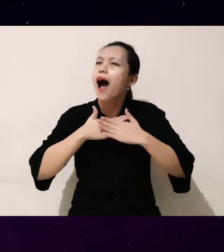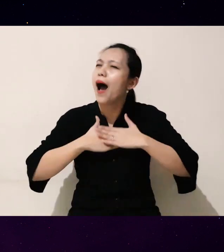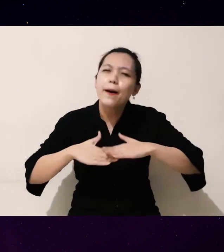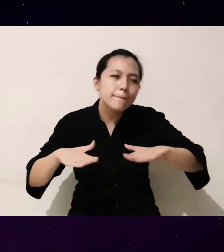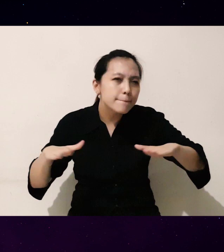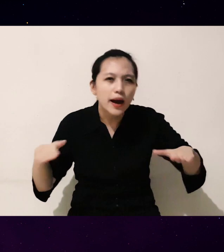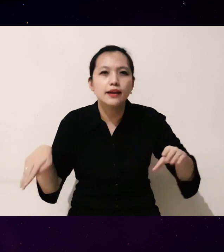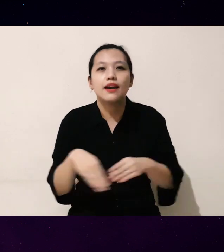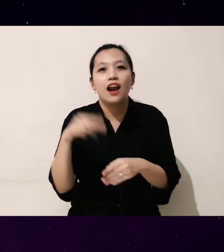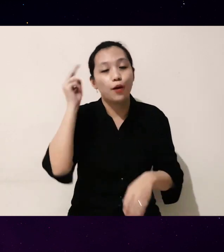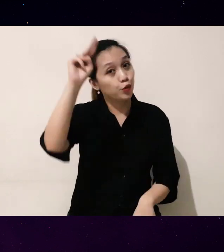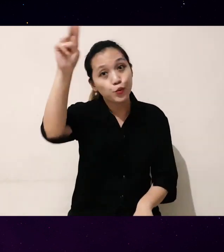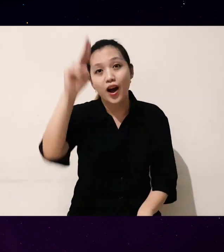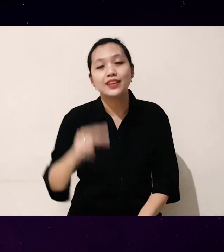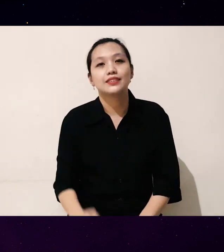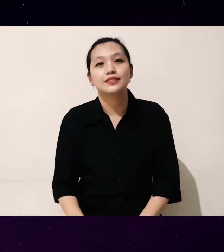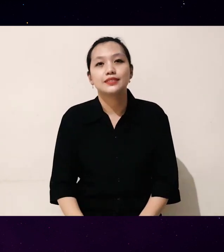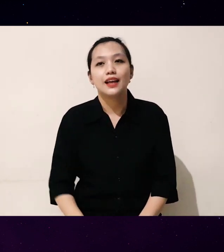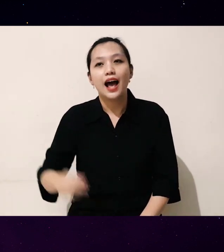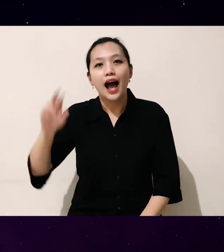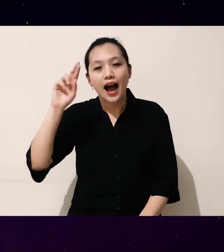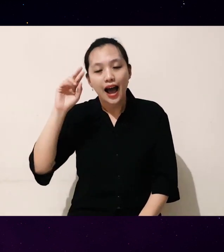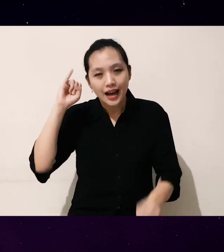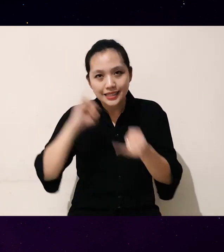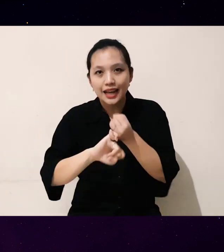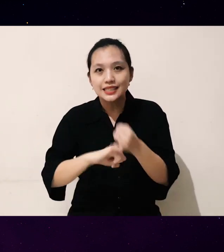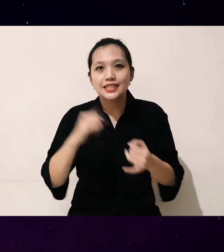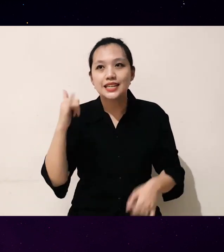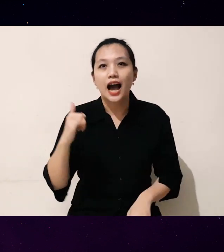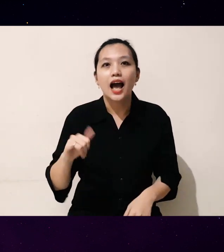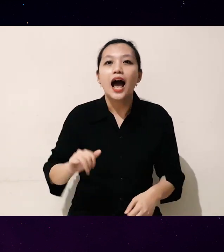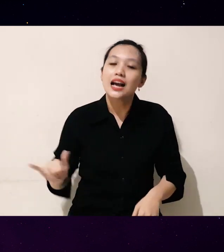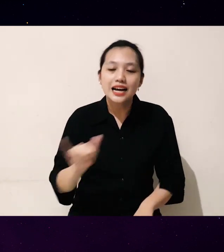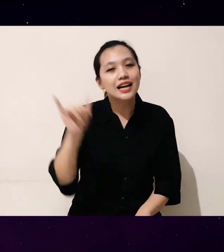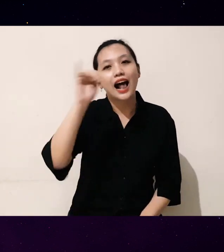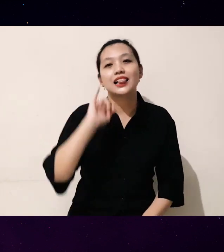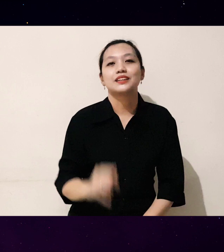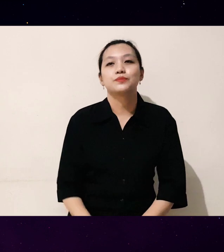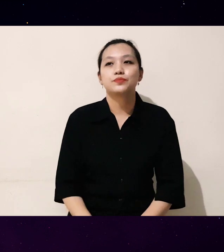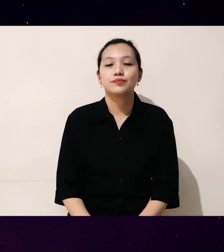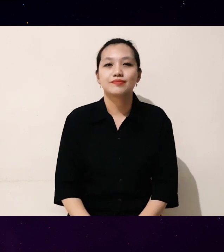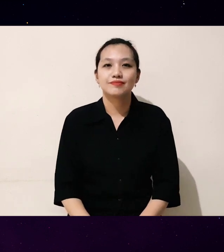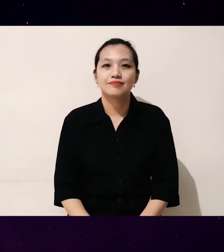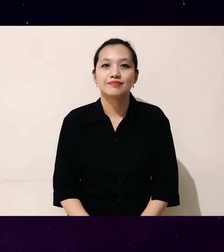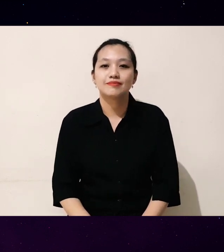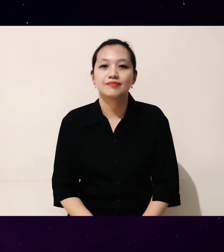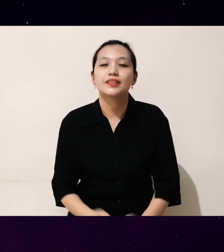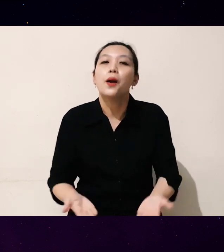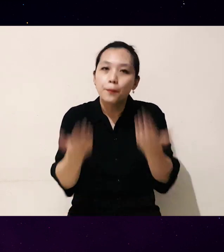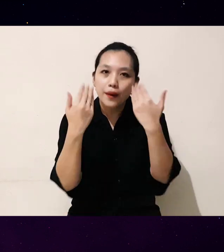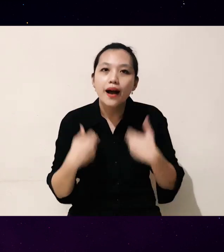Tuhan Yesus, karena aku tahu hari ini bahwa kehidupanku hanya aman bersama dengan Engkau, dan janji yang abadi,